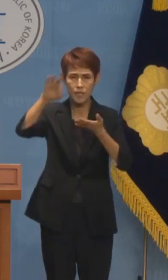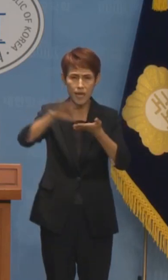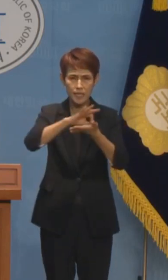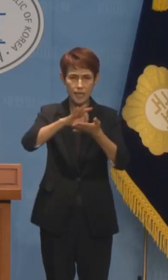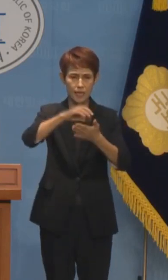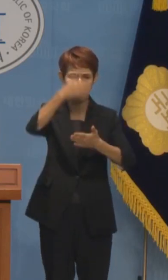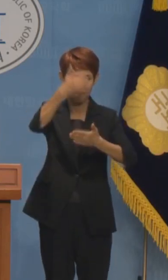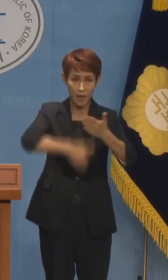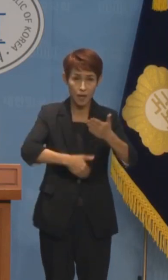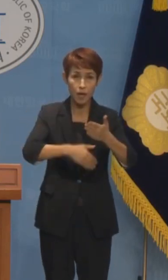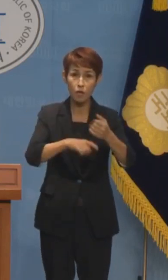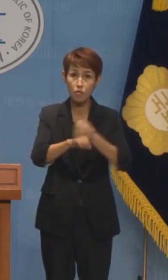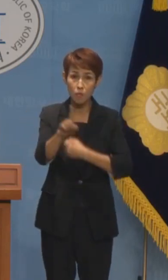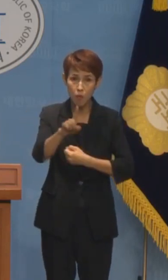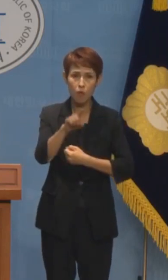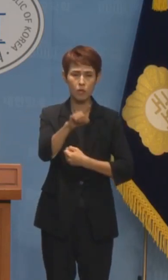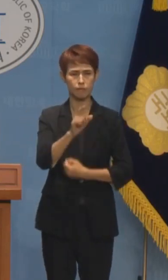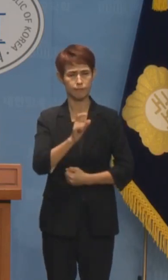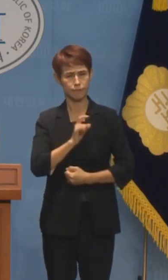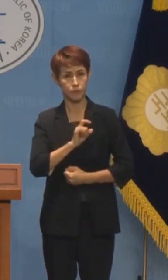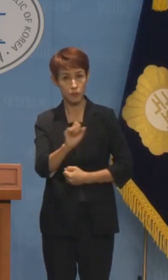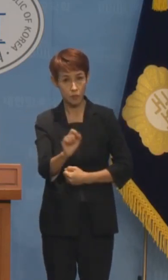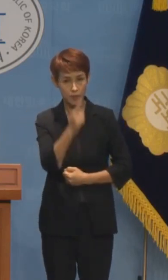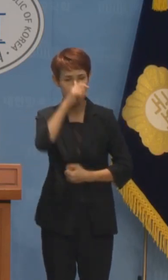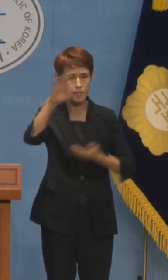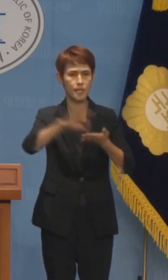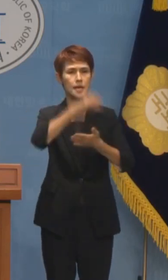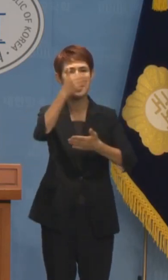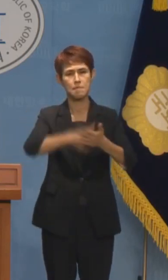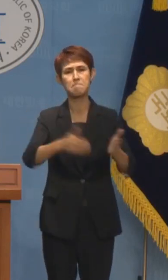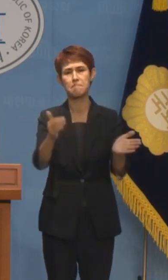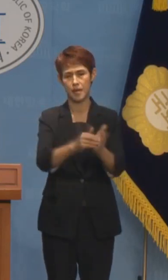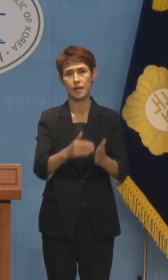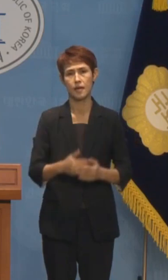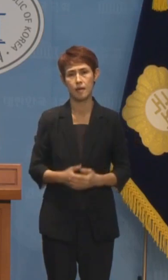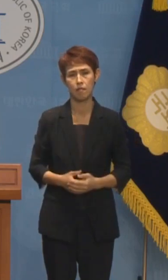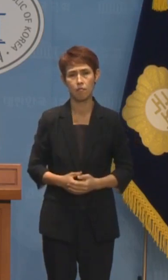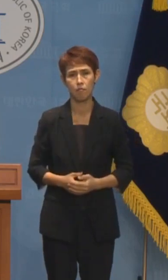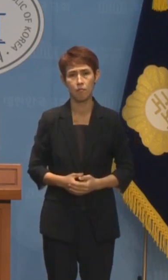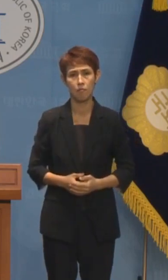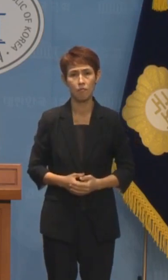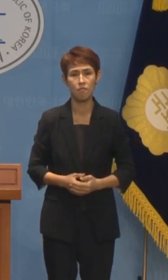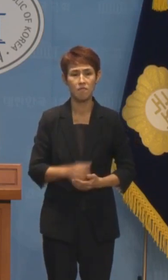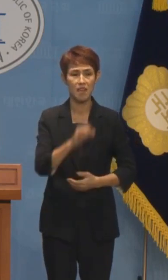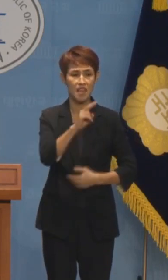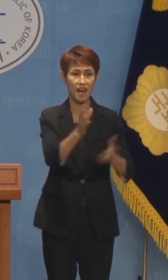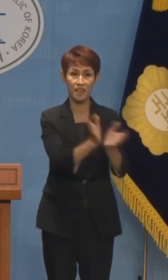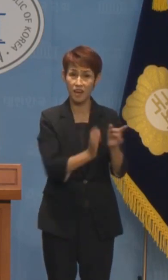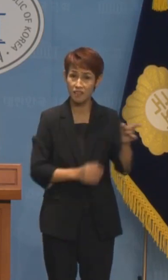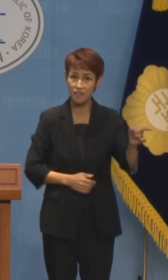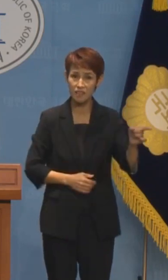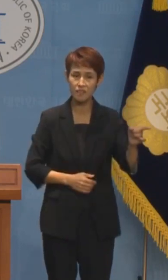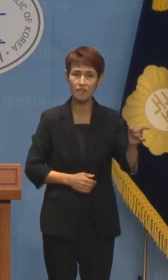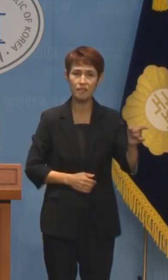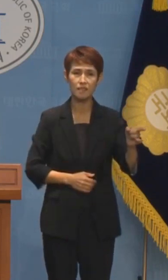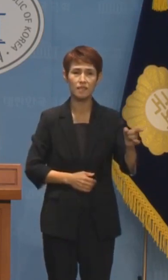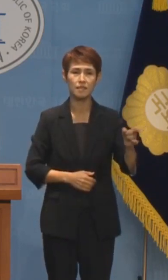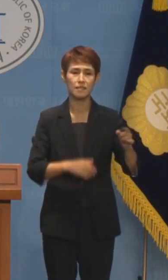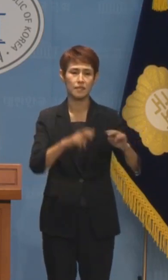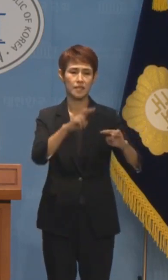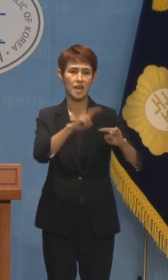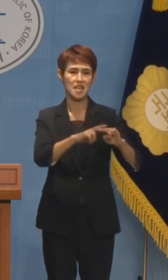삭감한 것은 바로 그런 이유에서 비롯된 것입니다 그런 도 거대 야당은 의석수를 무기로